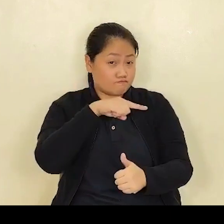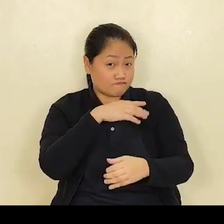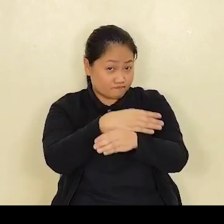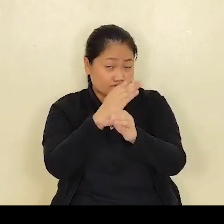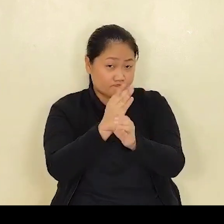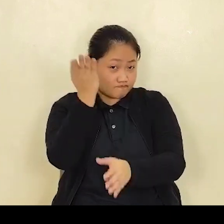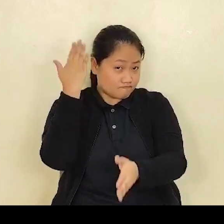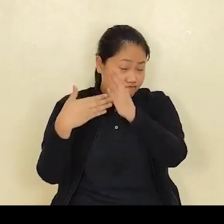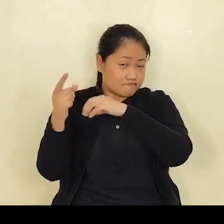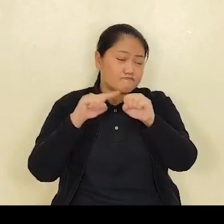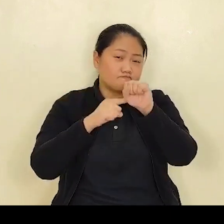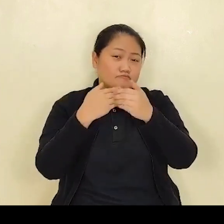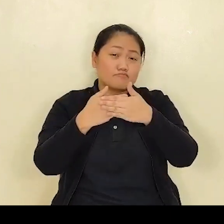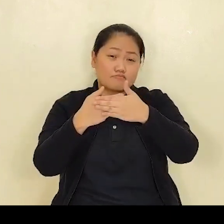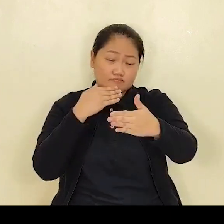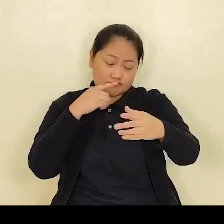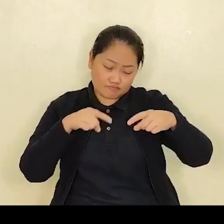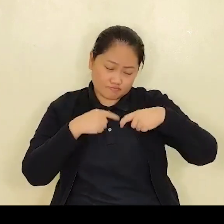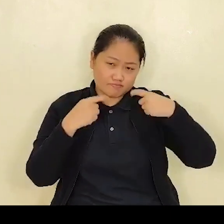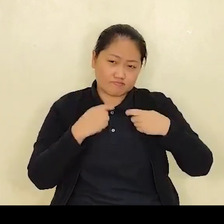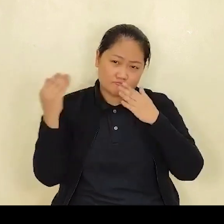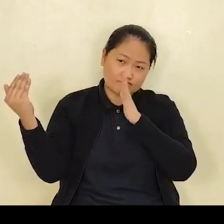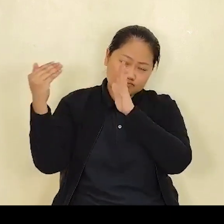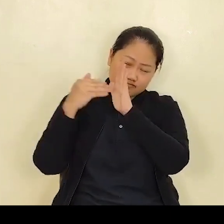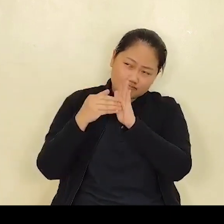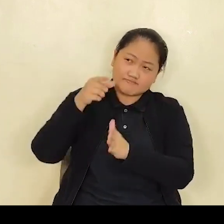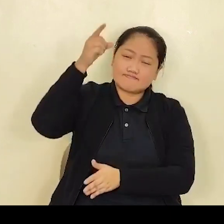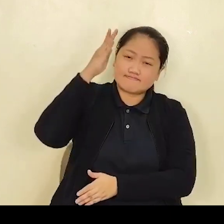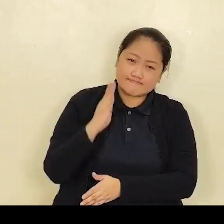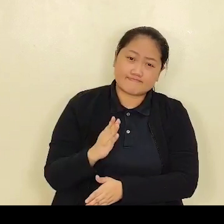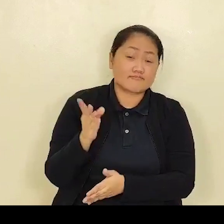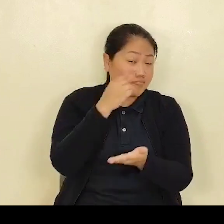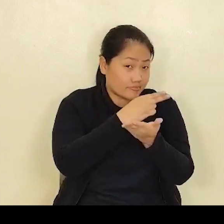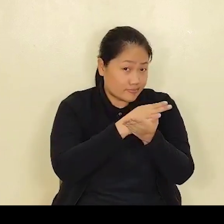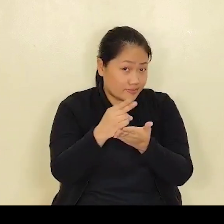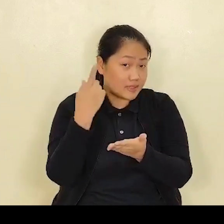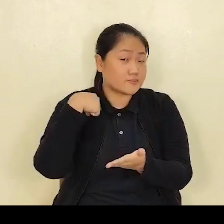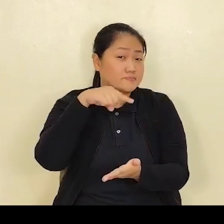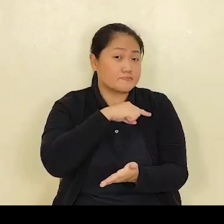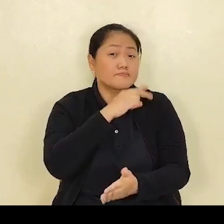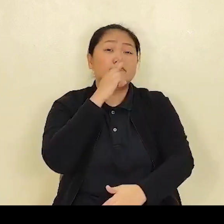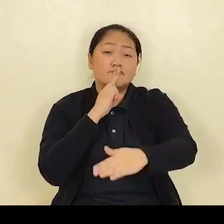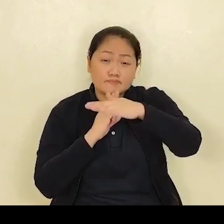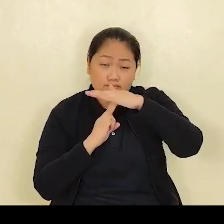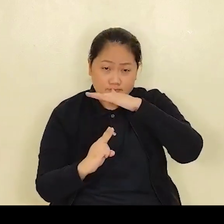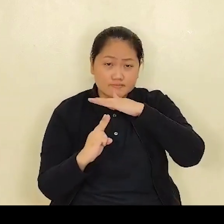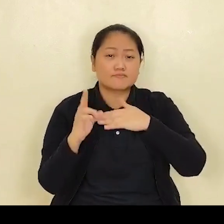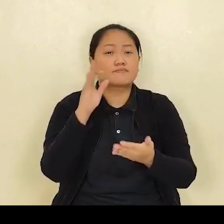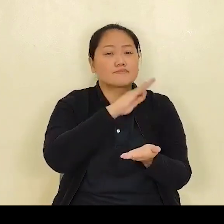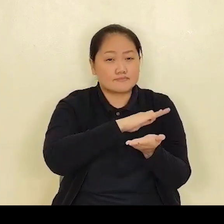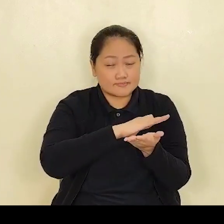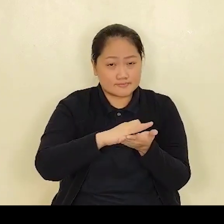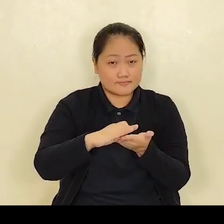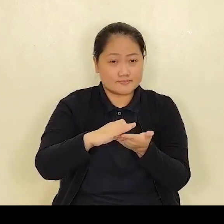simula bago pa tayo magkasala sa Kanya. Ang magpapabanal sa atin ay ang kababaang loob at